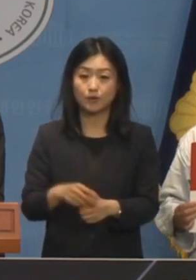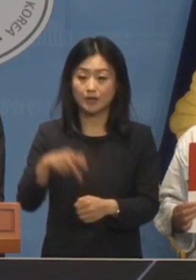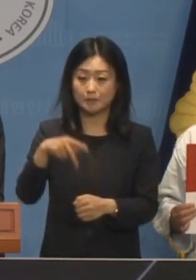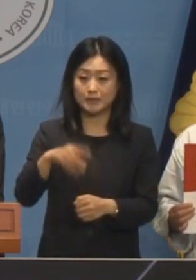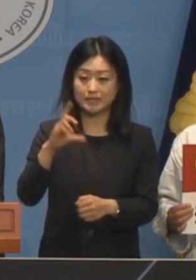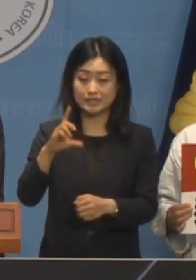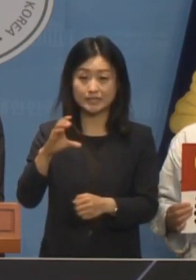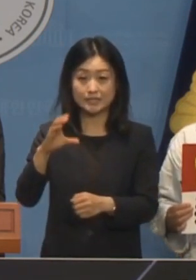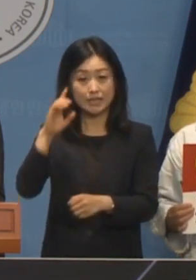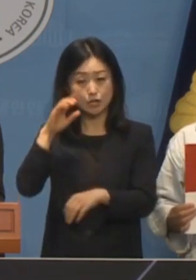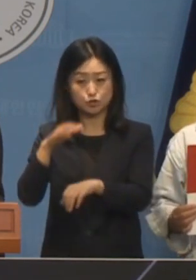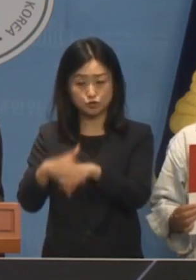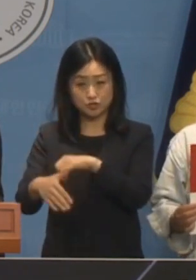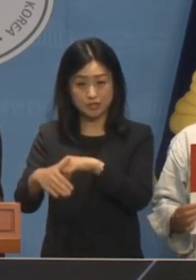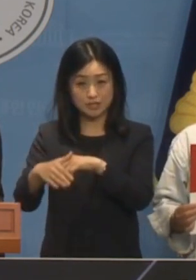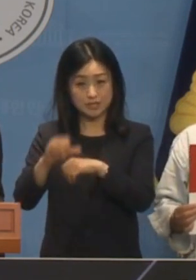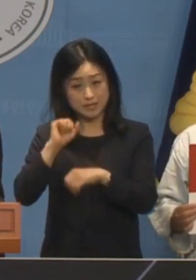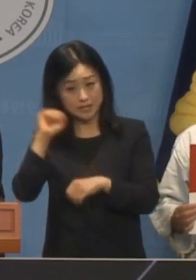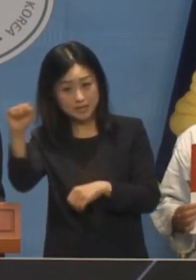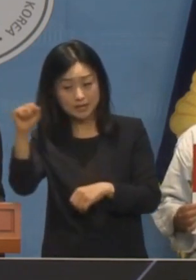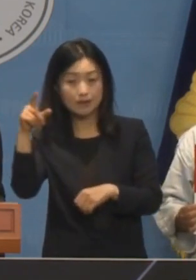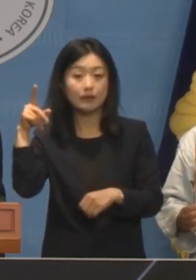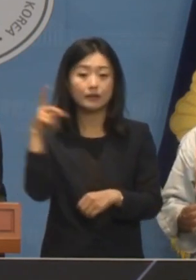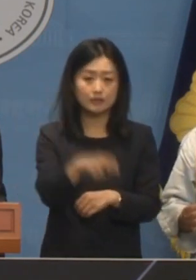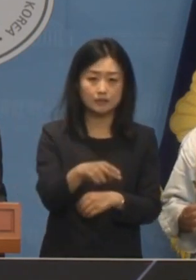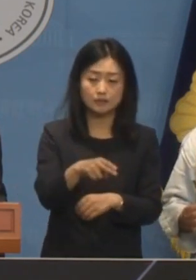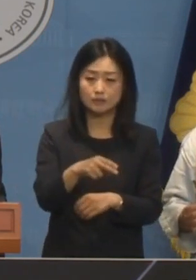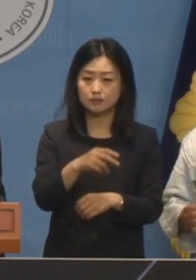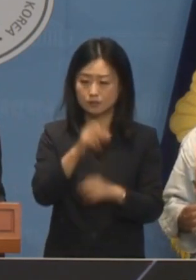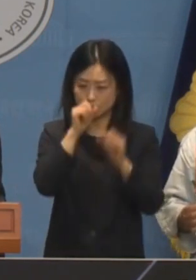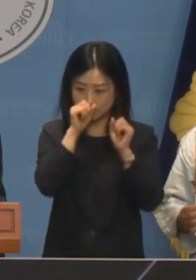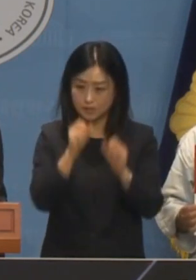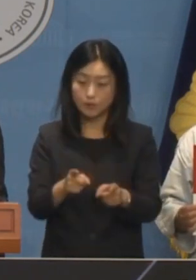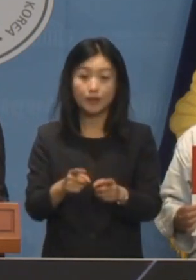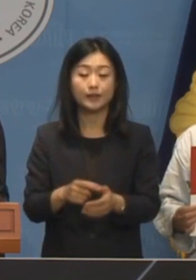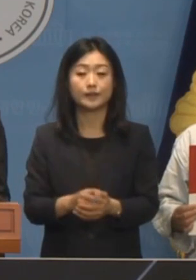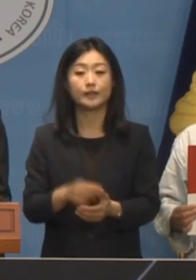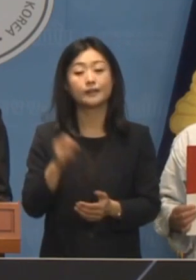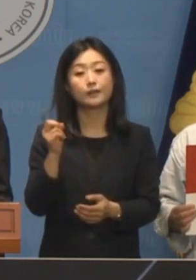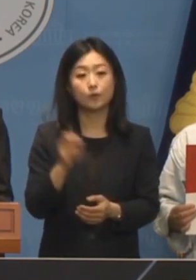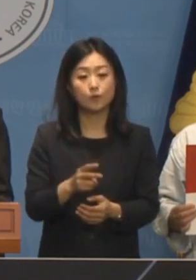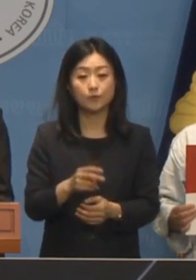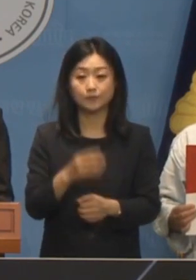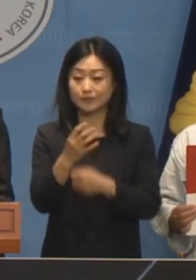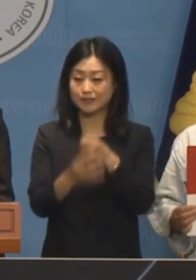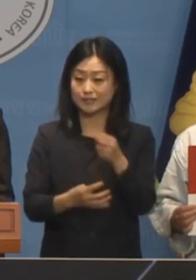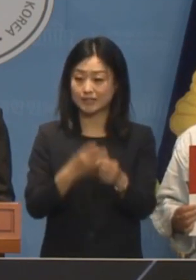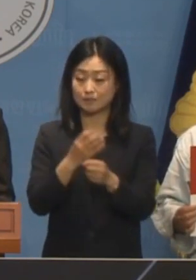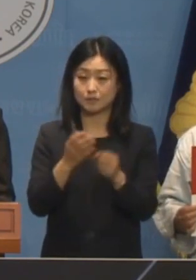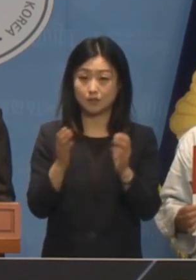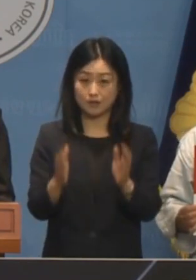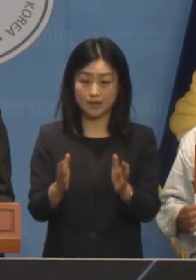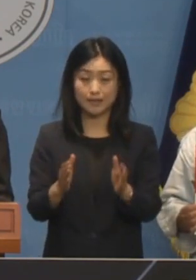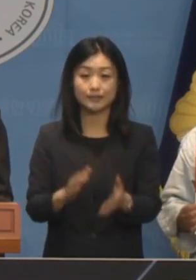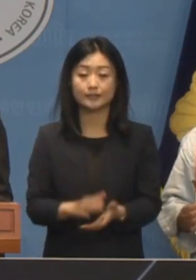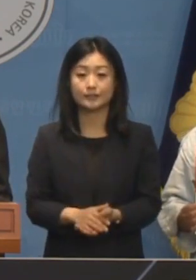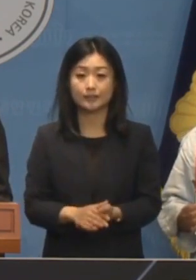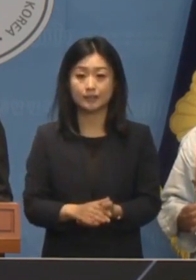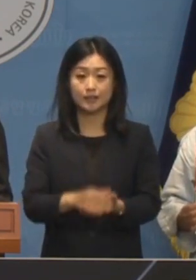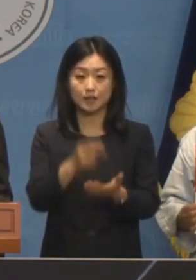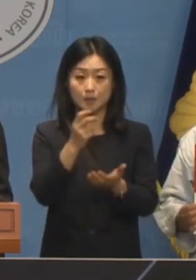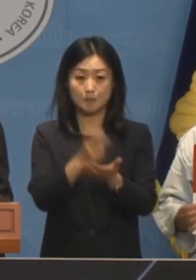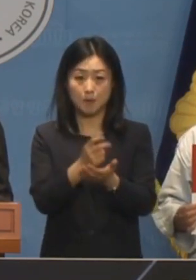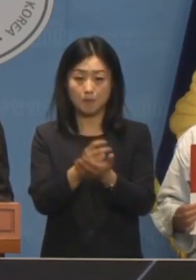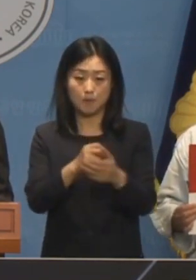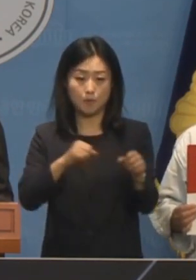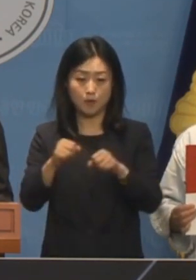만연한 세계 인권 흐름에서 획기적인 사건으로 높이 평가한다. 아울러 우리는 약 40년에 걸친 법조인 생활 동안 인권